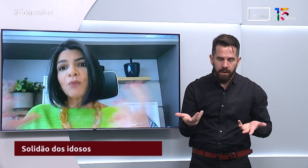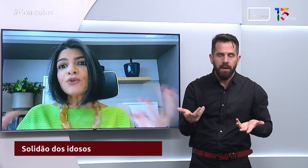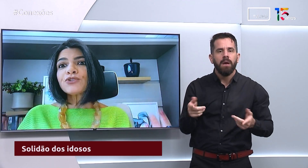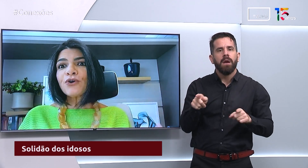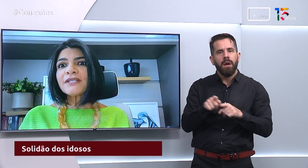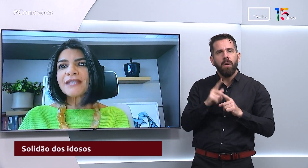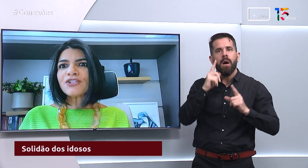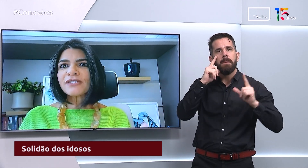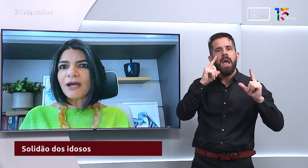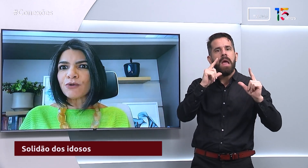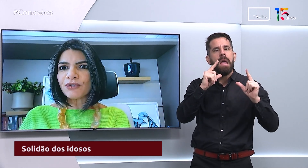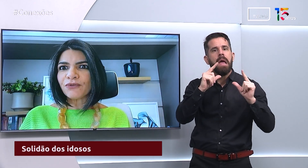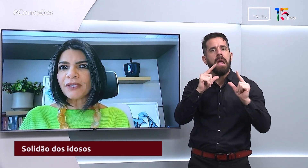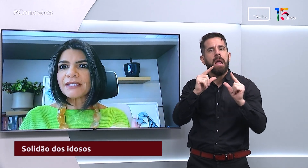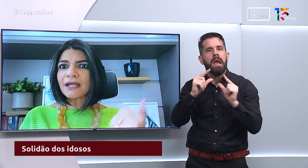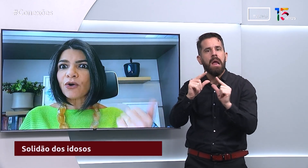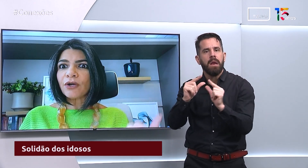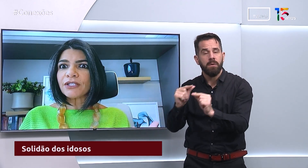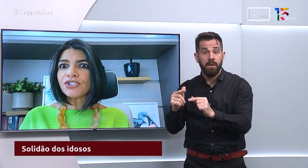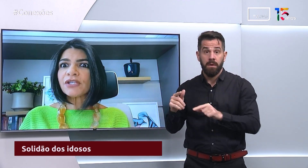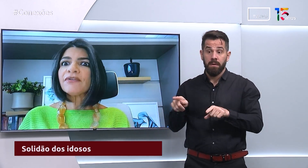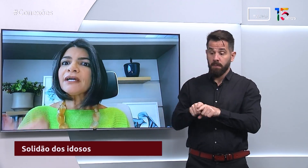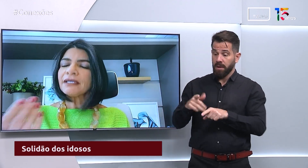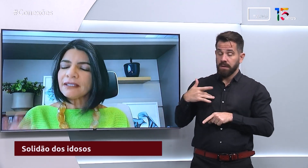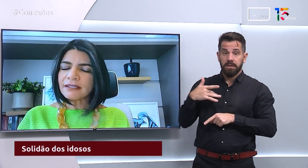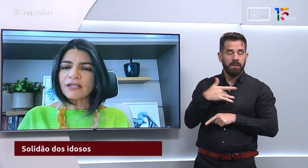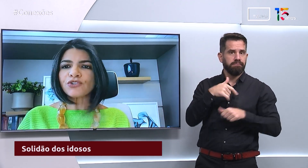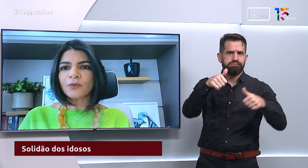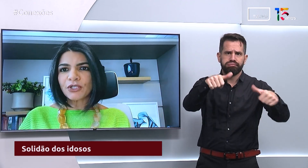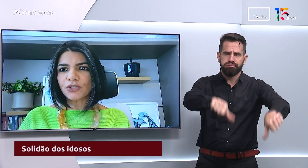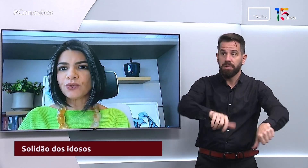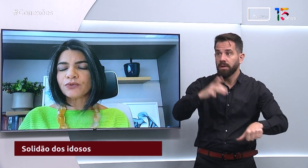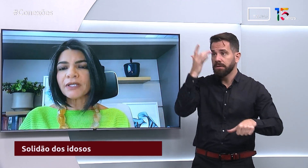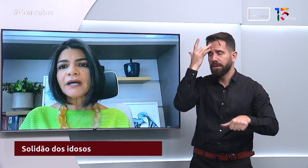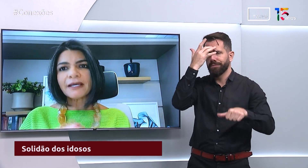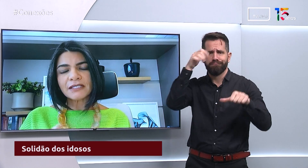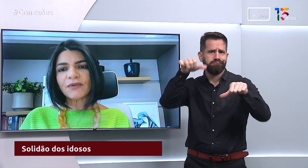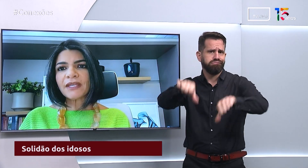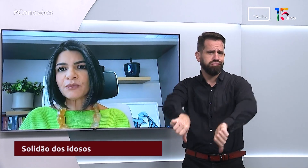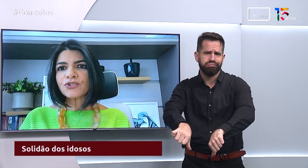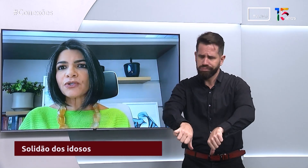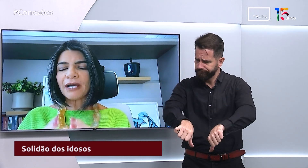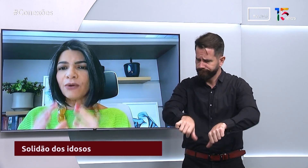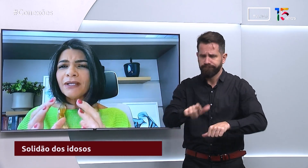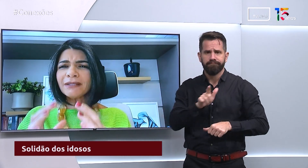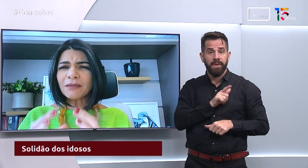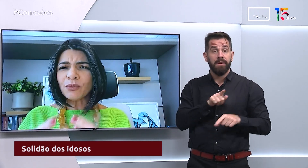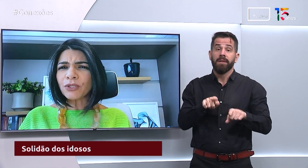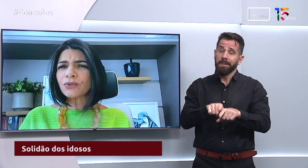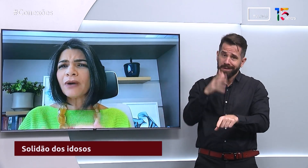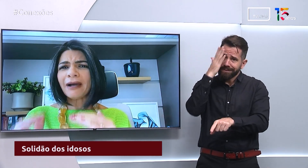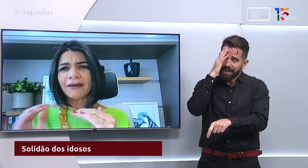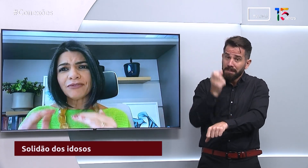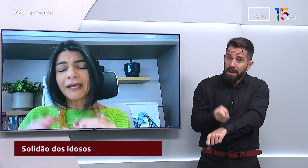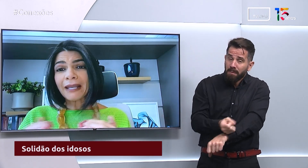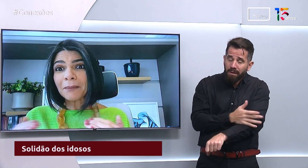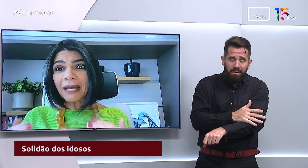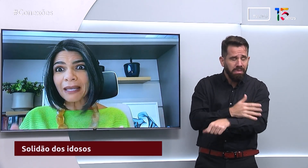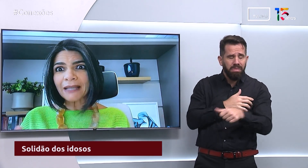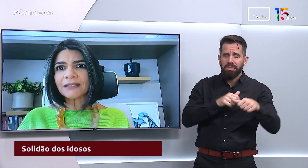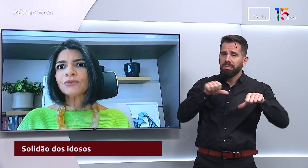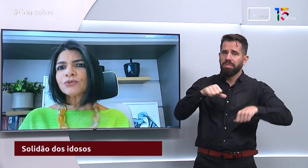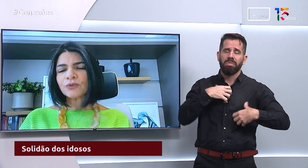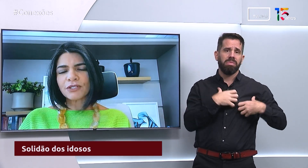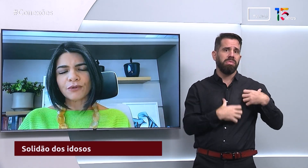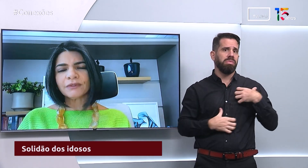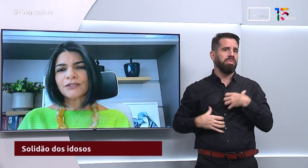as promoções, né, de saúde física, cognitiva e, sem sombra de dúvida, a esfera emocional tem muito a ficar